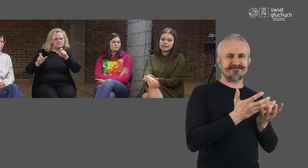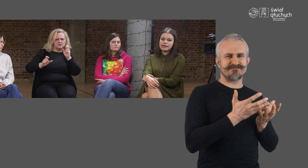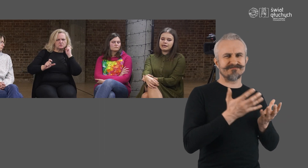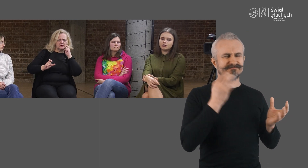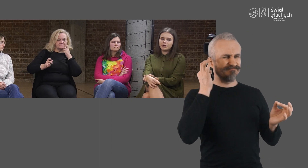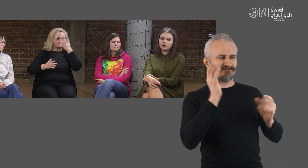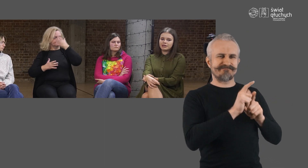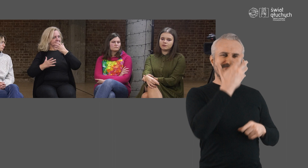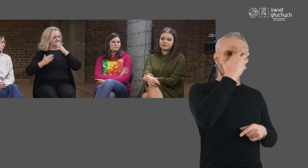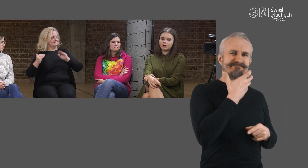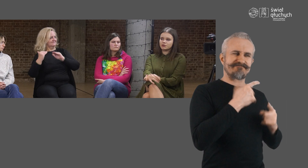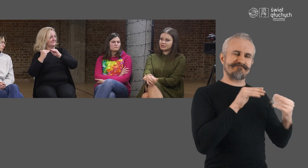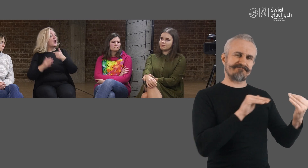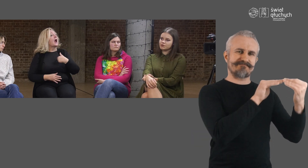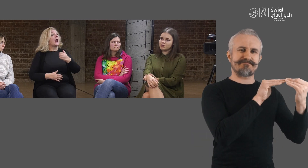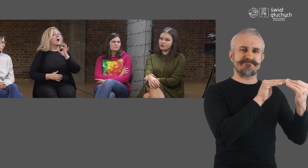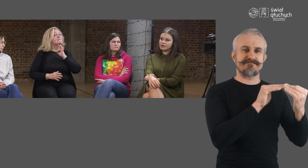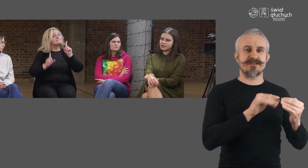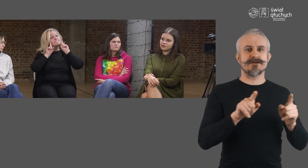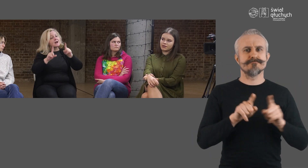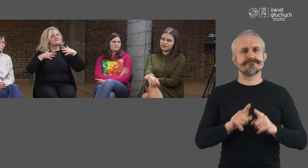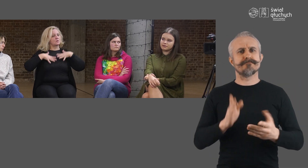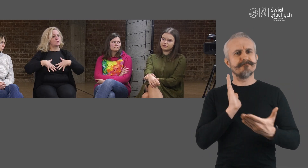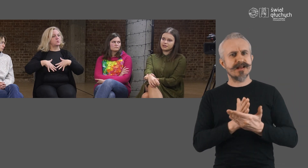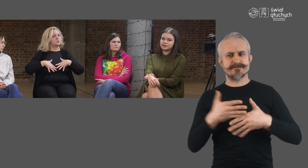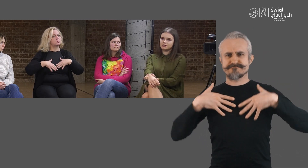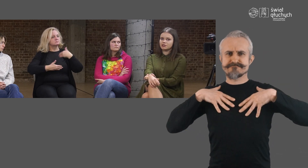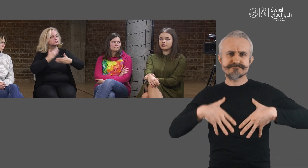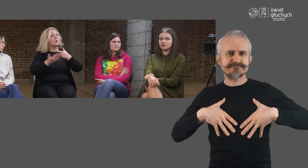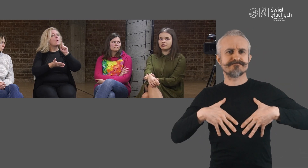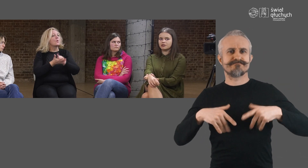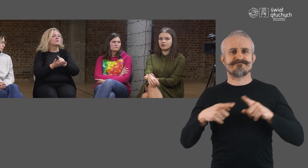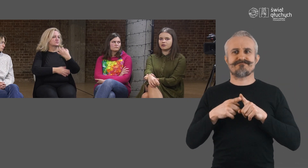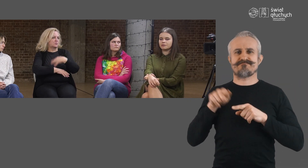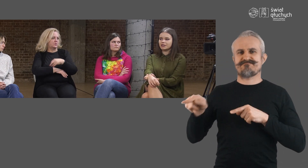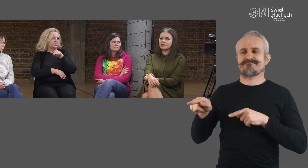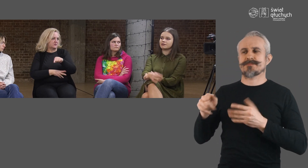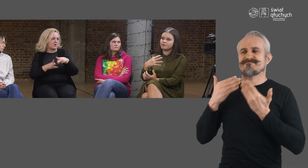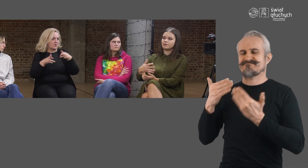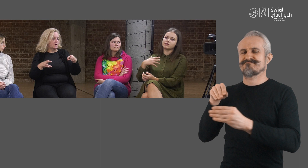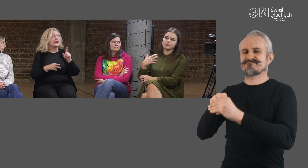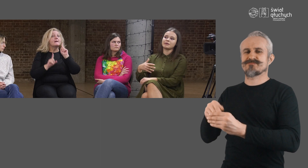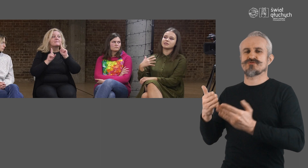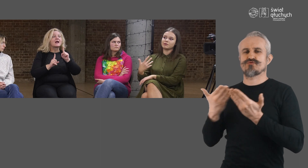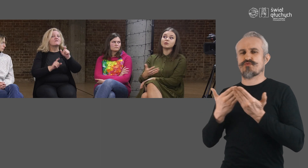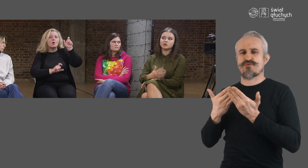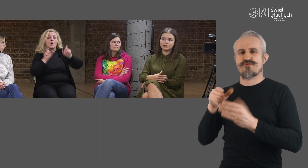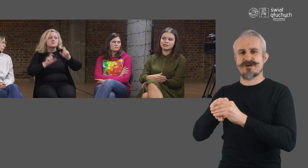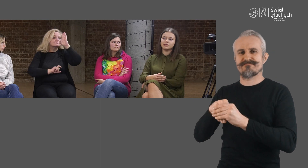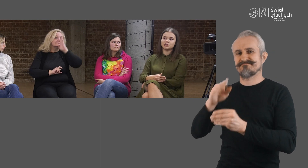słyszących. Dopiero taką swoją tożsamość wyrobiłam na studiach, więc jeśli chodzi o spotkanie typowo